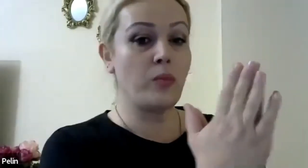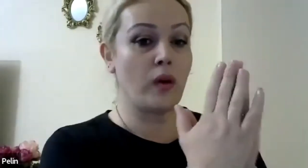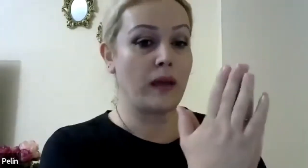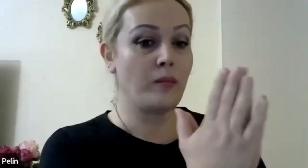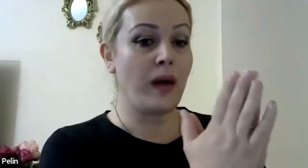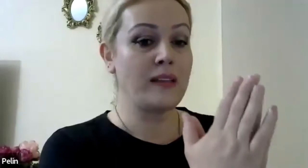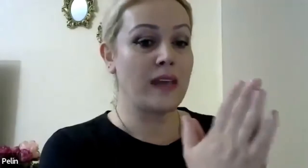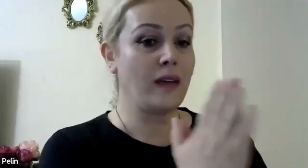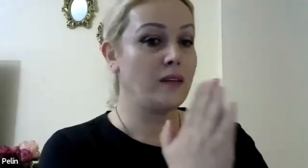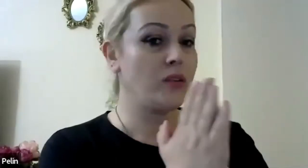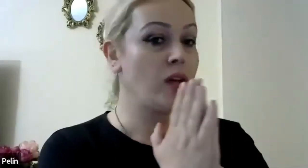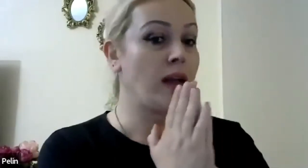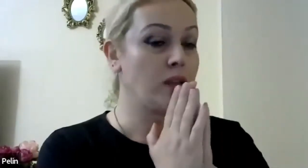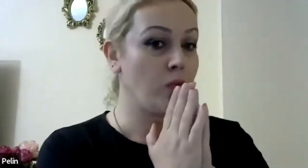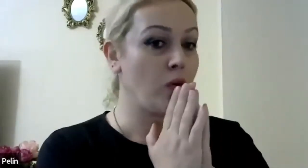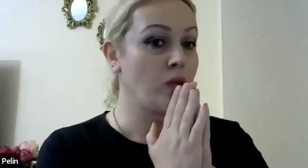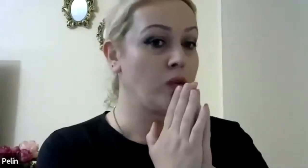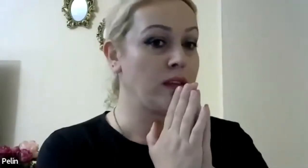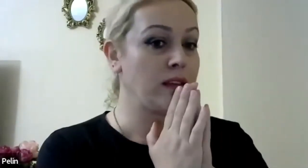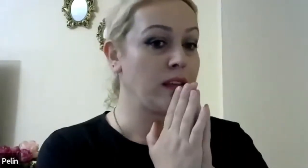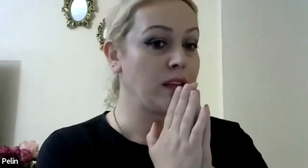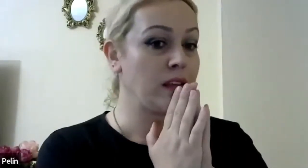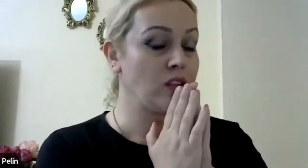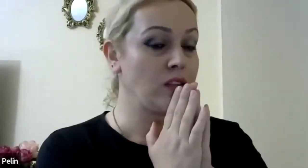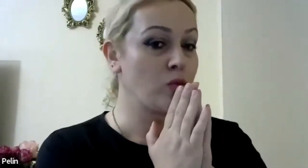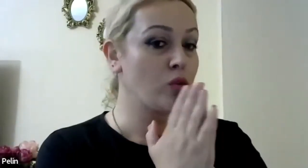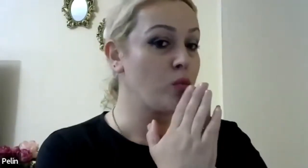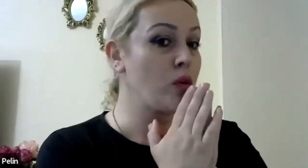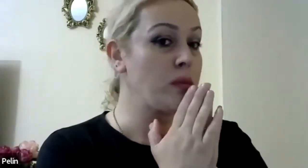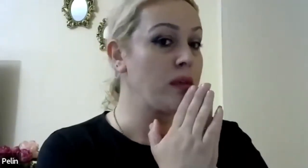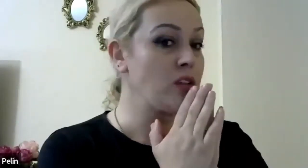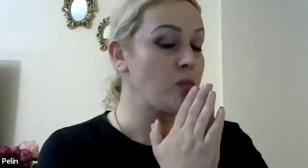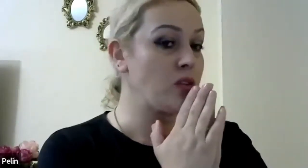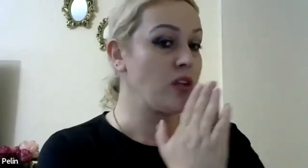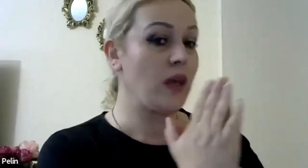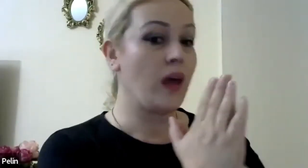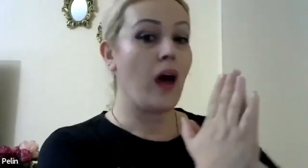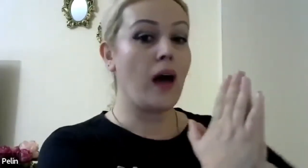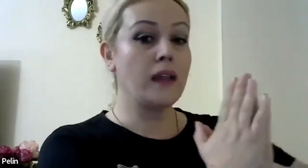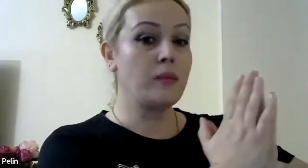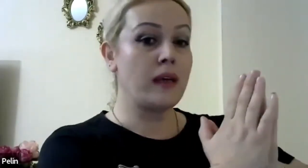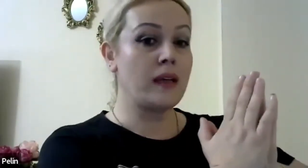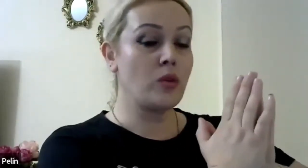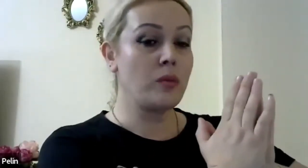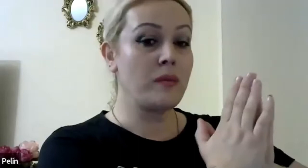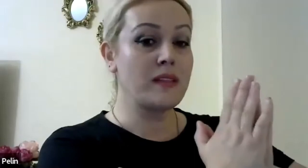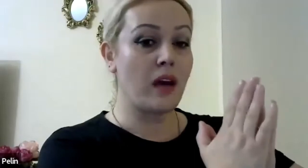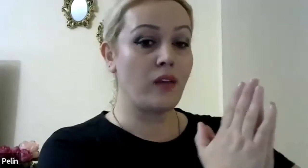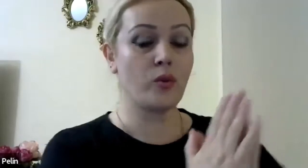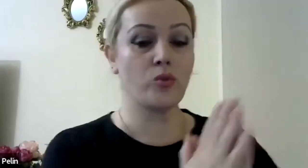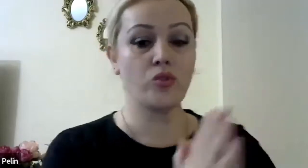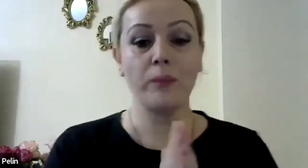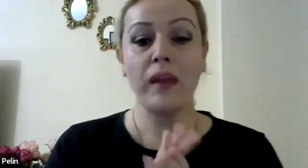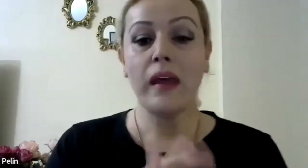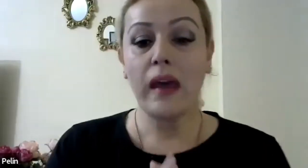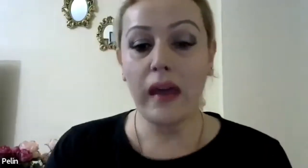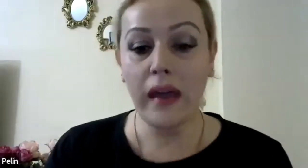böyle. Bazen işareti böyle kullanan arkadaşlarımız oluyor. Böyle birleşmeyecek. Arada biraz böyle mesafe olacak. Eğer